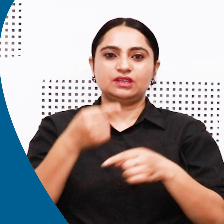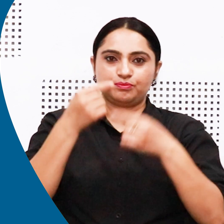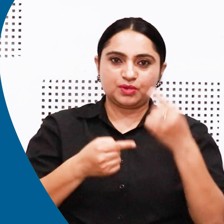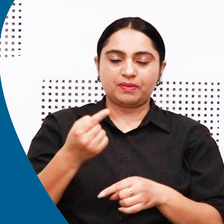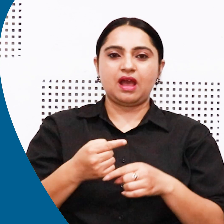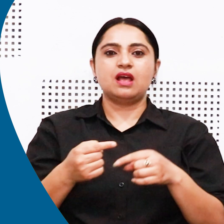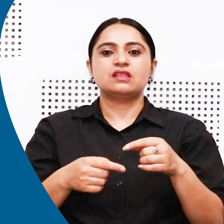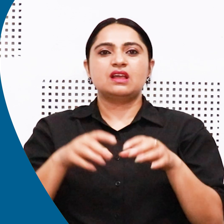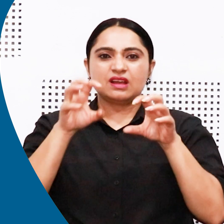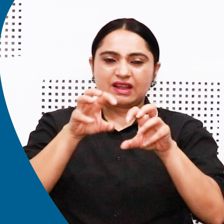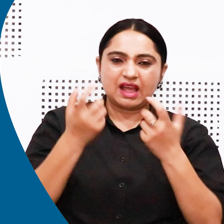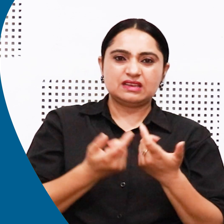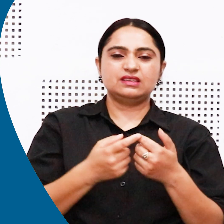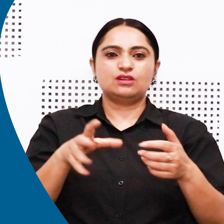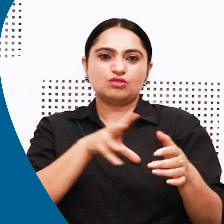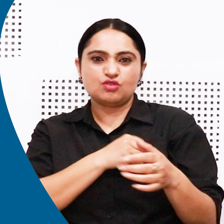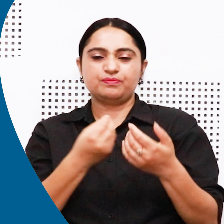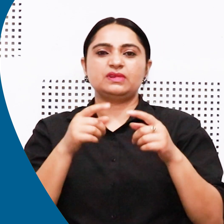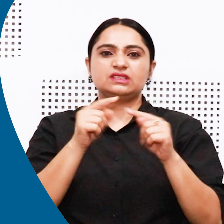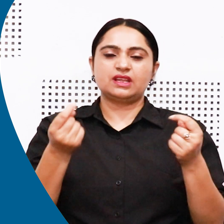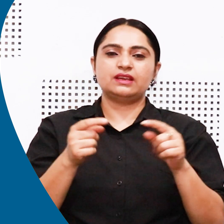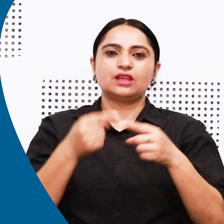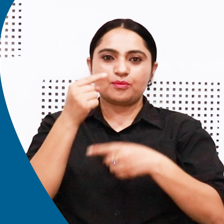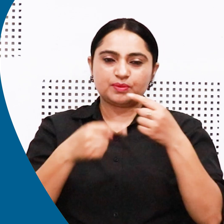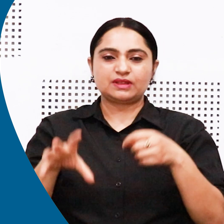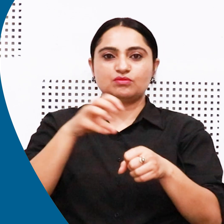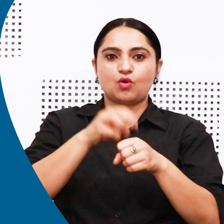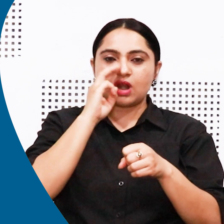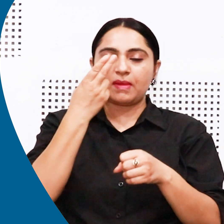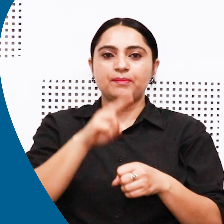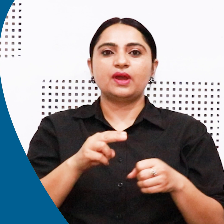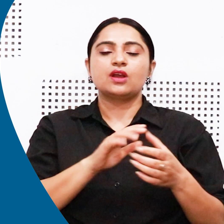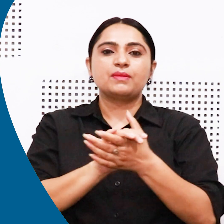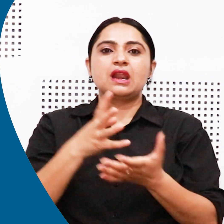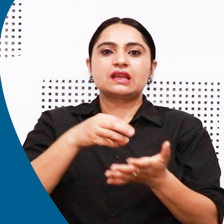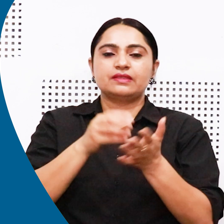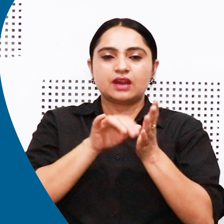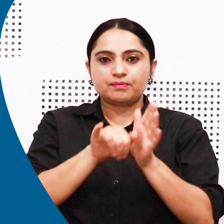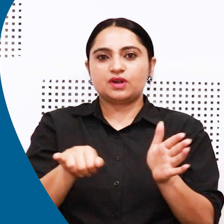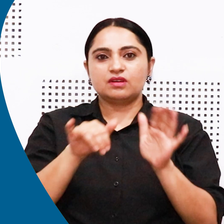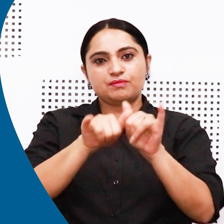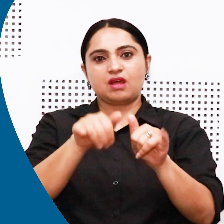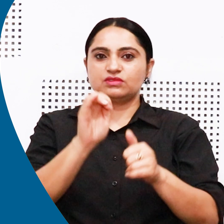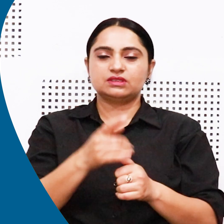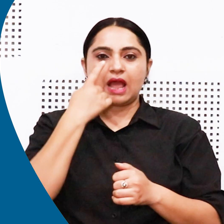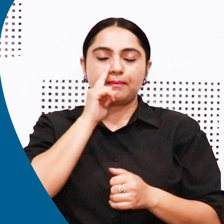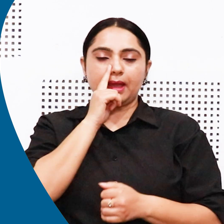लुटपिट सहित विभिन्न 11 प्रकारका विवाद हरेक वडामा रहेका मेलमिलाप केन्द्रबाट मिलापत्र गराउन सकिन्छ नि